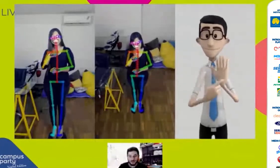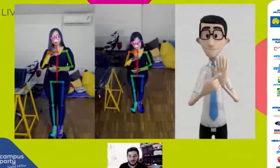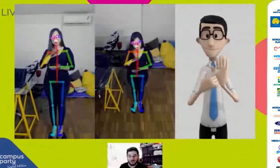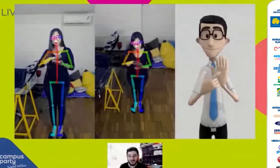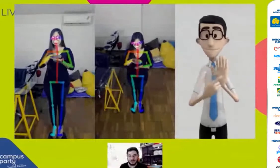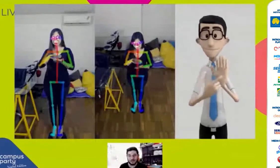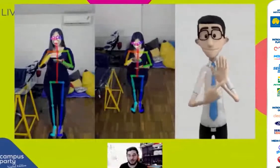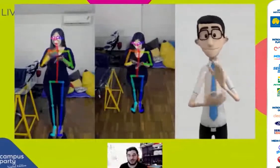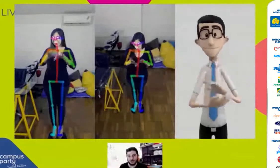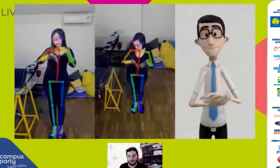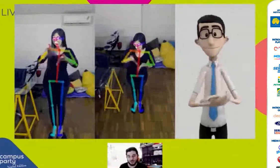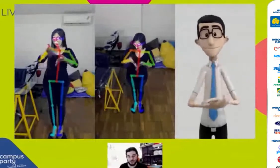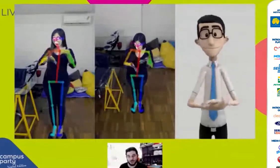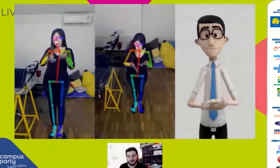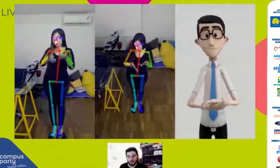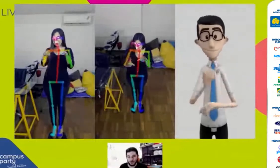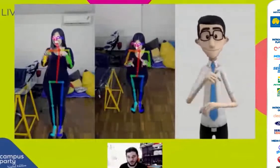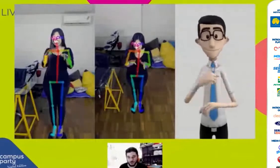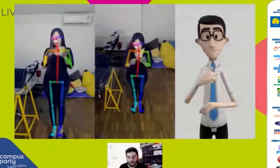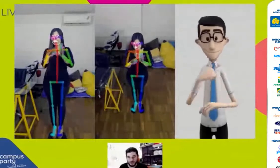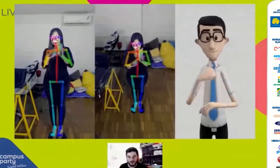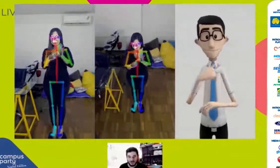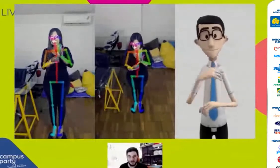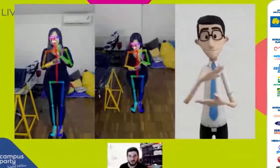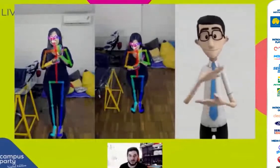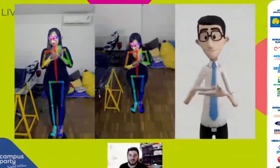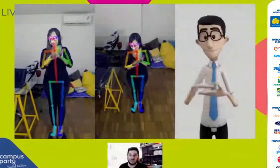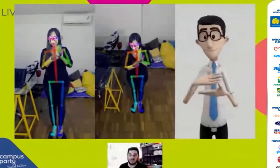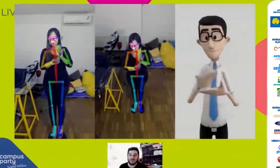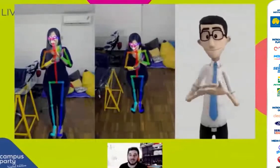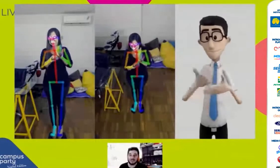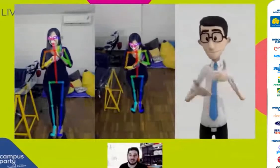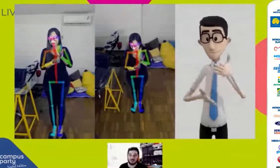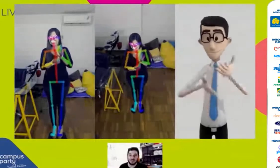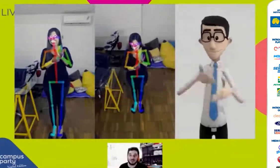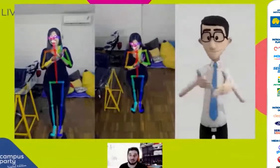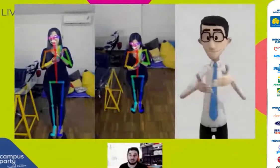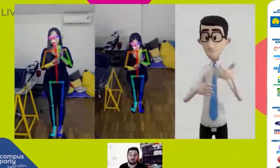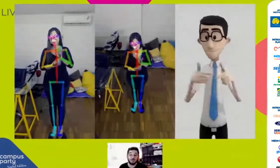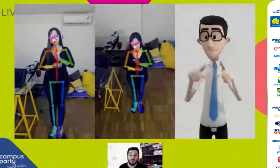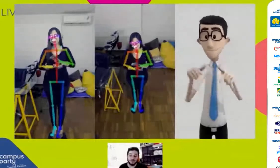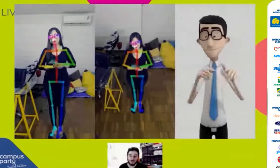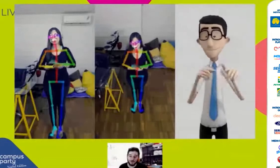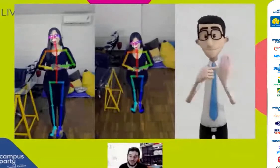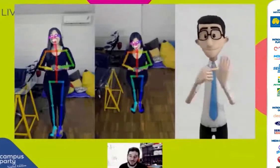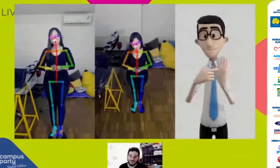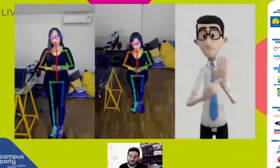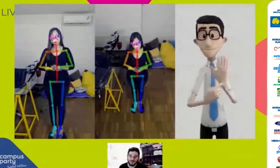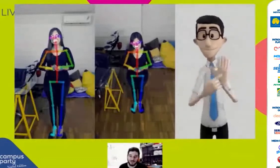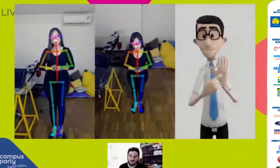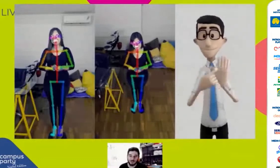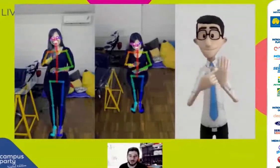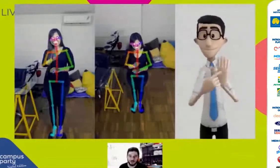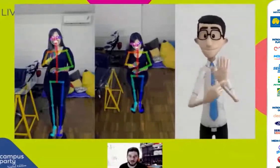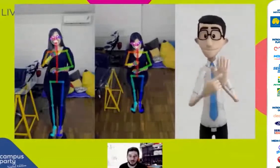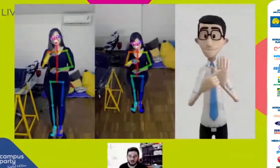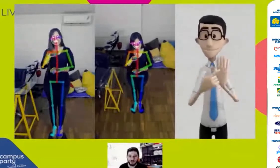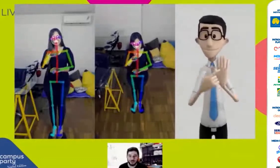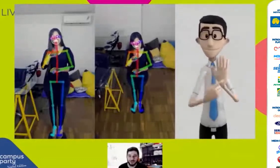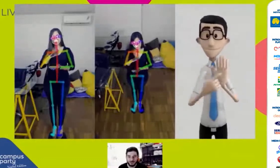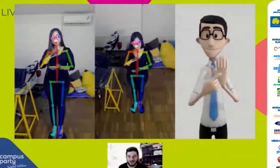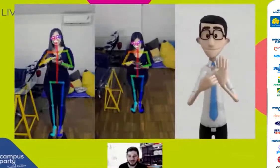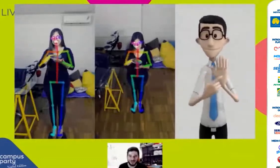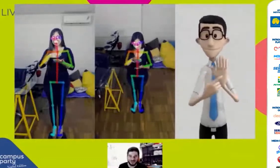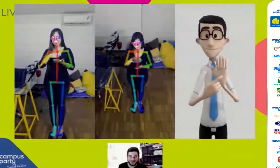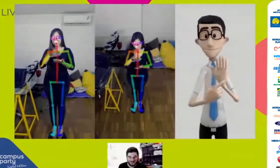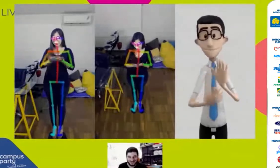a gente está fazendo um evento no próximo mês, e a gente vai ter muita novidade em relação a isso, por isso que eu